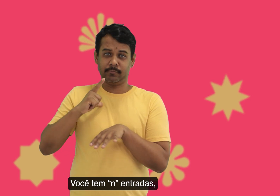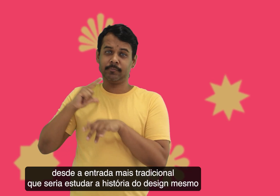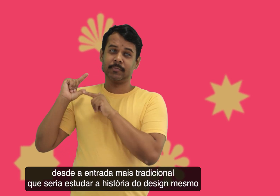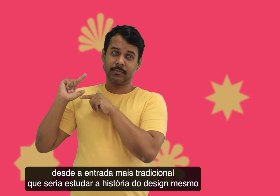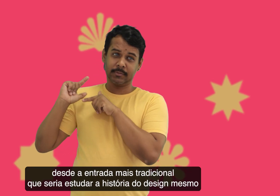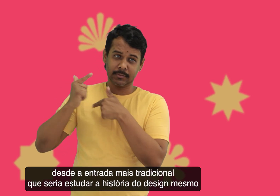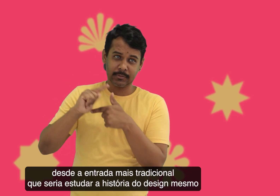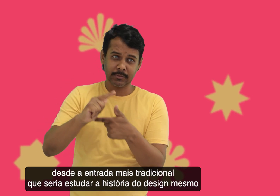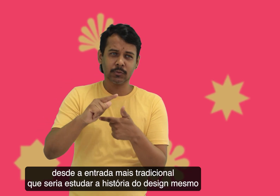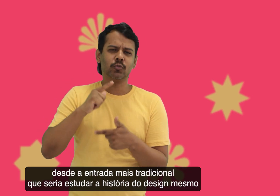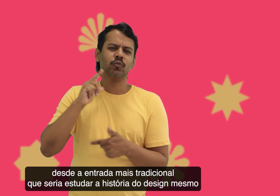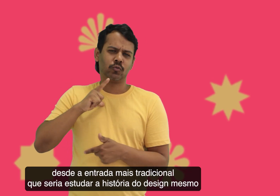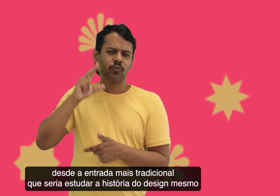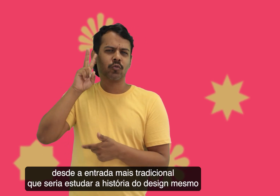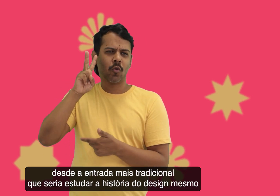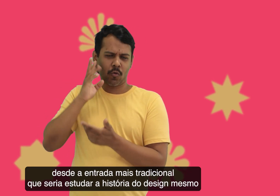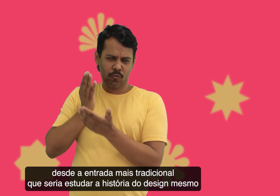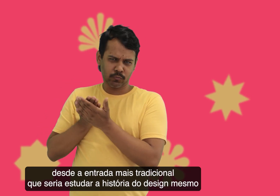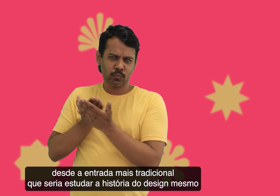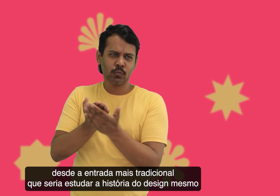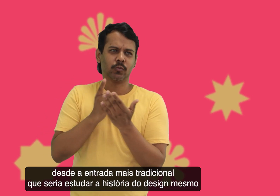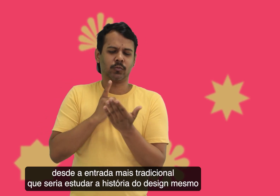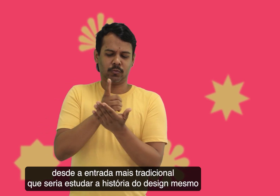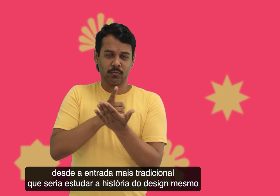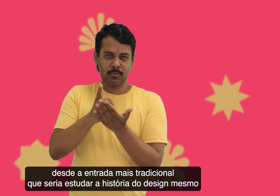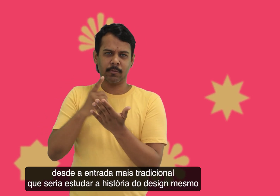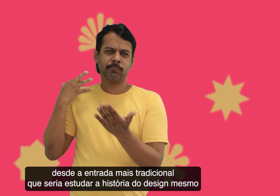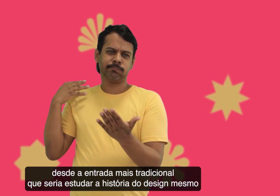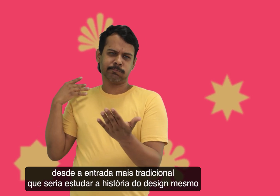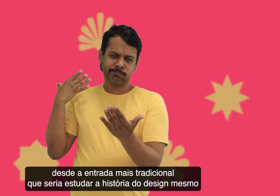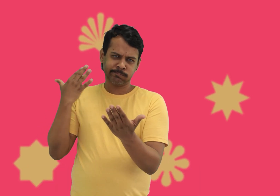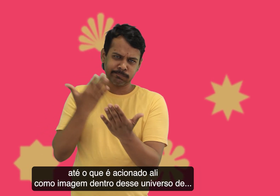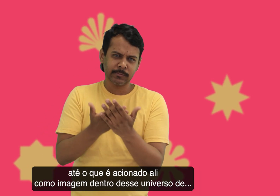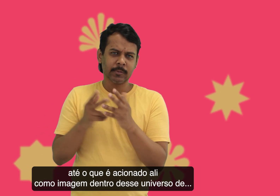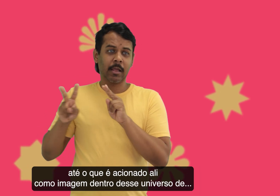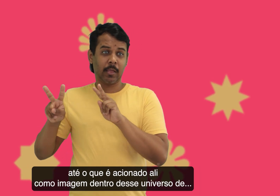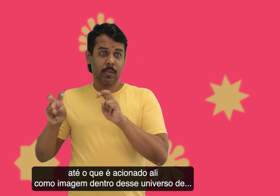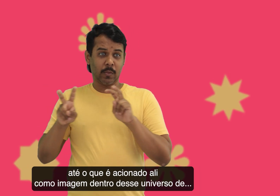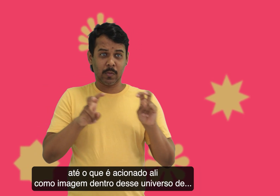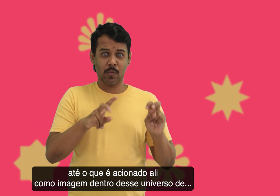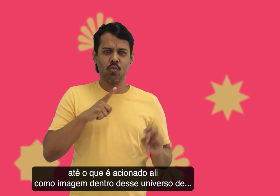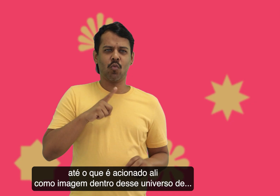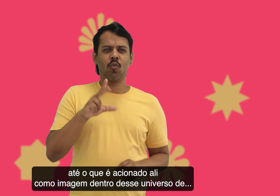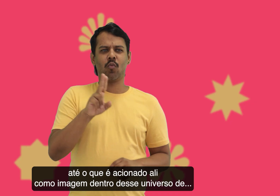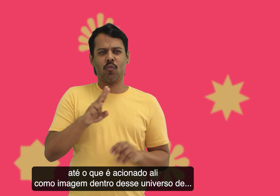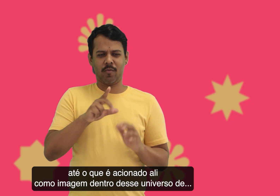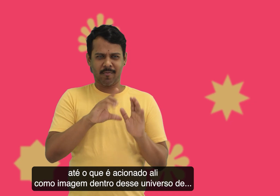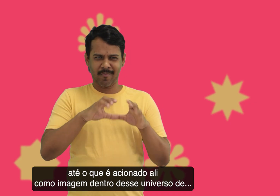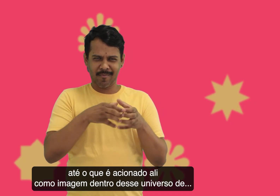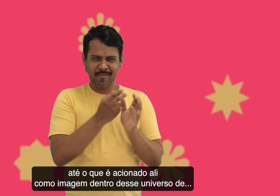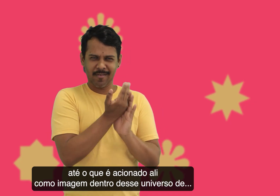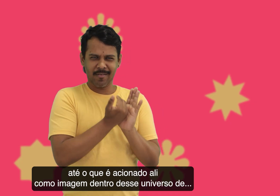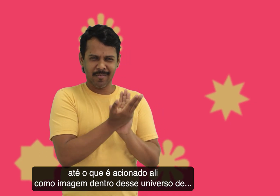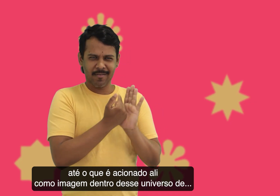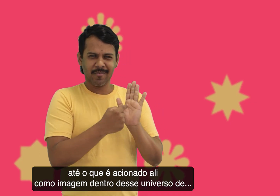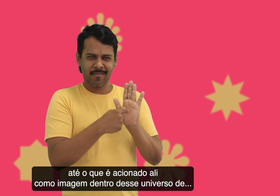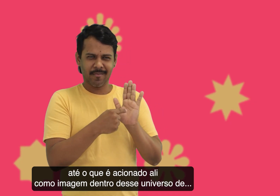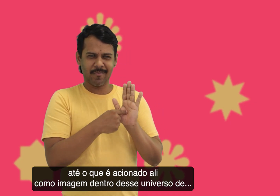entradas, né? Desde a entrada mais tradicional, que seria estudar a história do design mesmo, até o que é acionado ali como